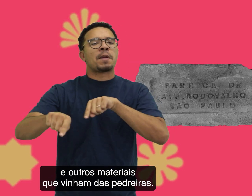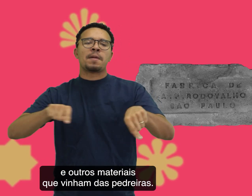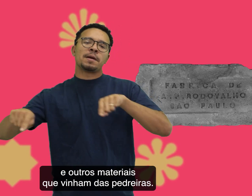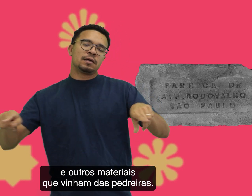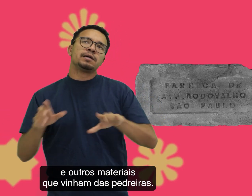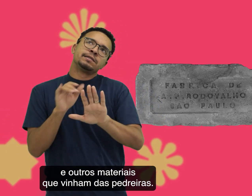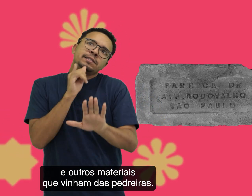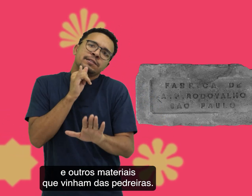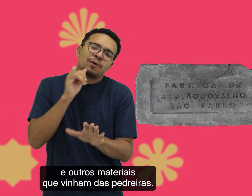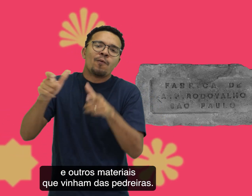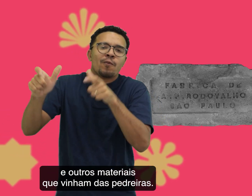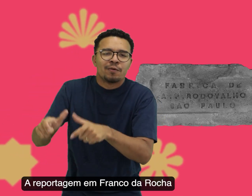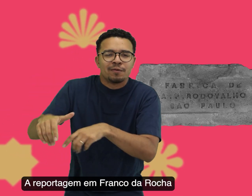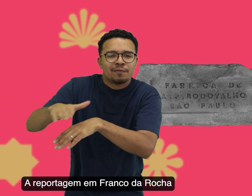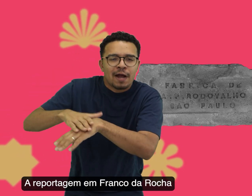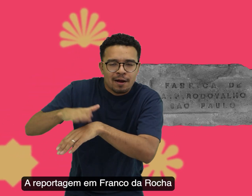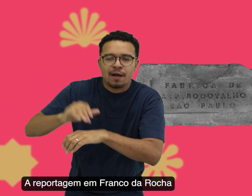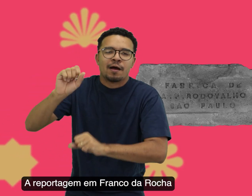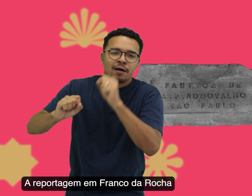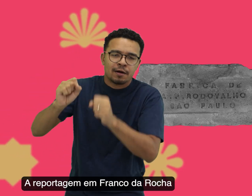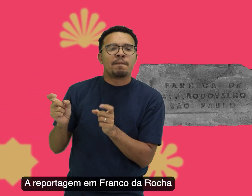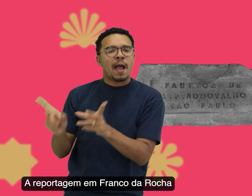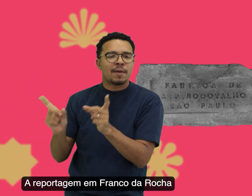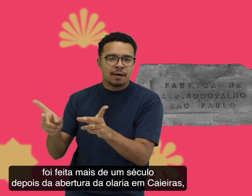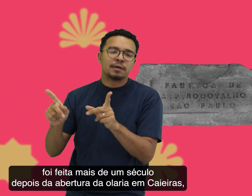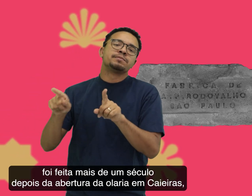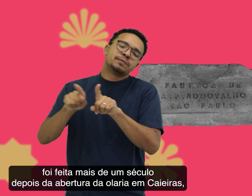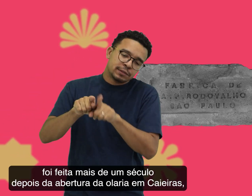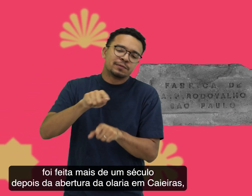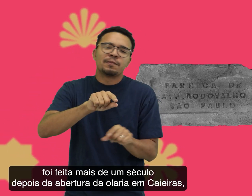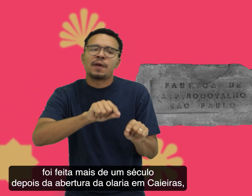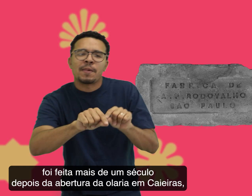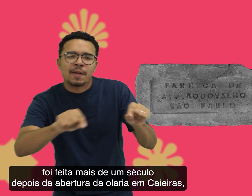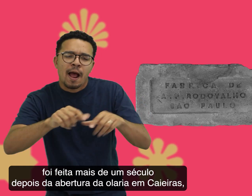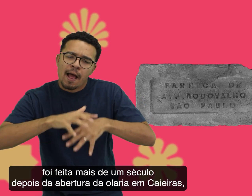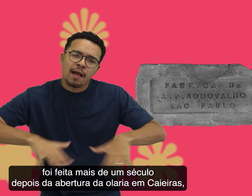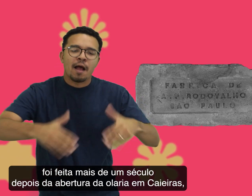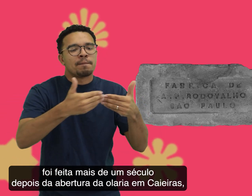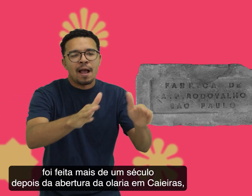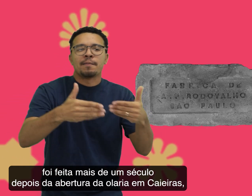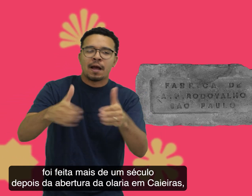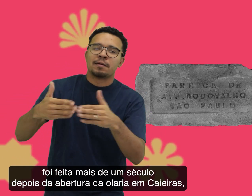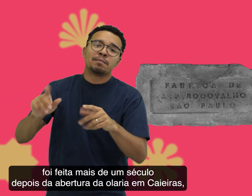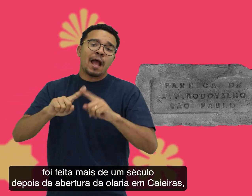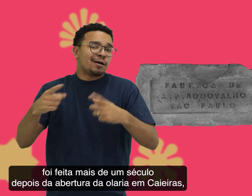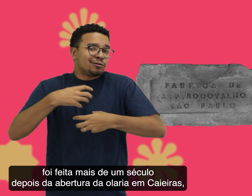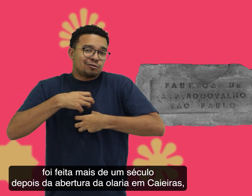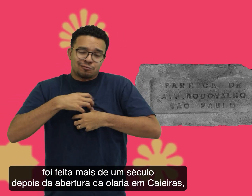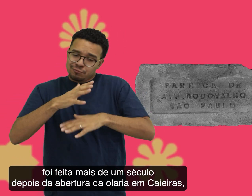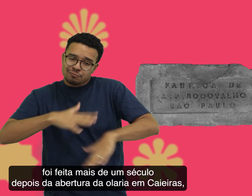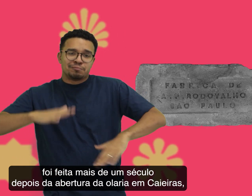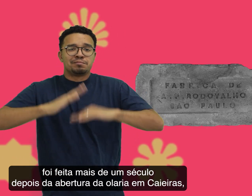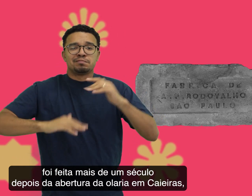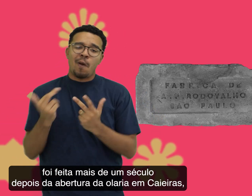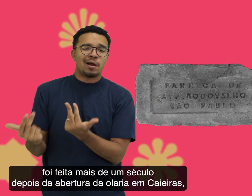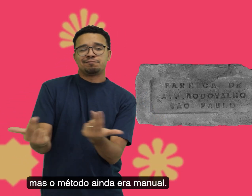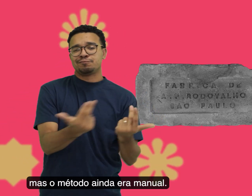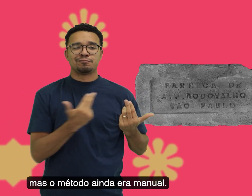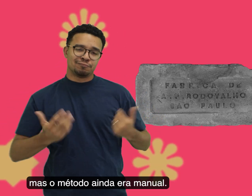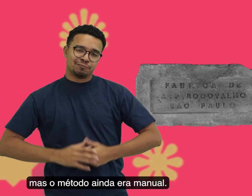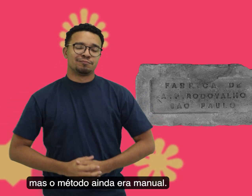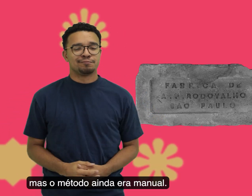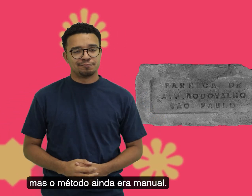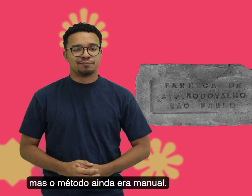outros materiais que vinham das pedreiras. A reportagem em Franco da Rocha foi feita mais de um século depois da abertura da olaria